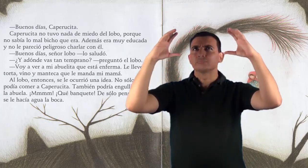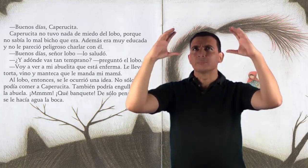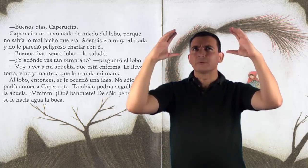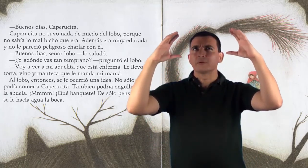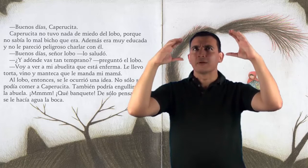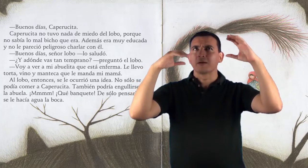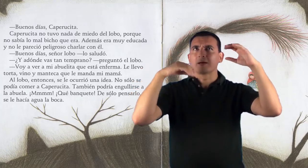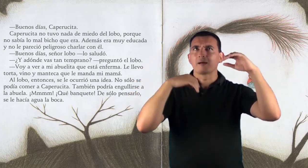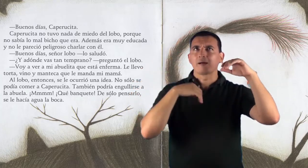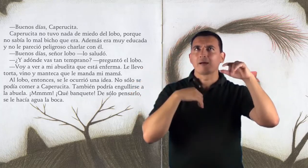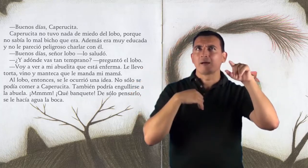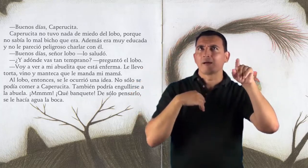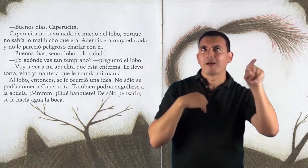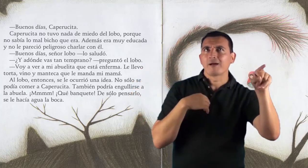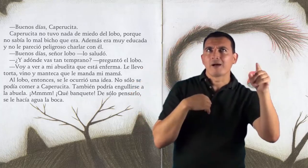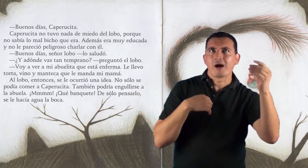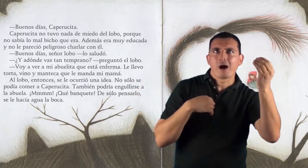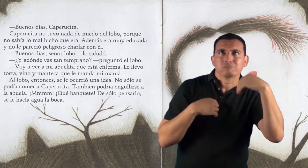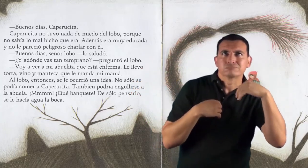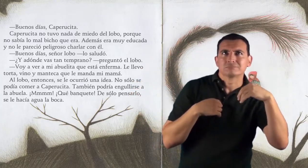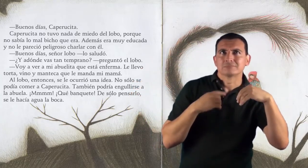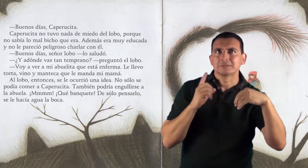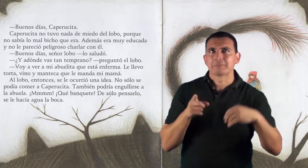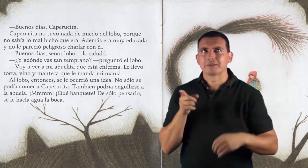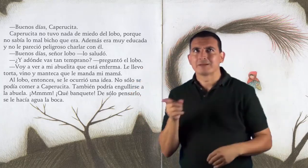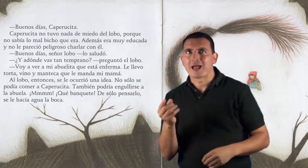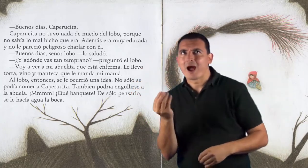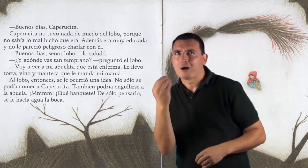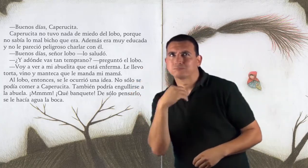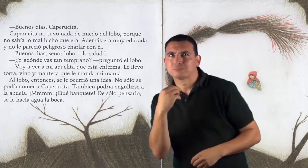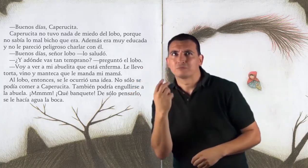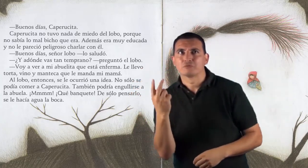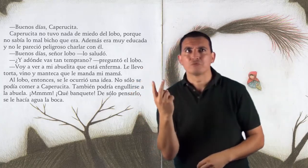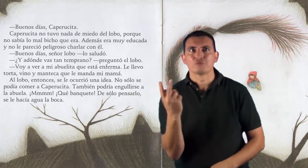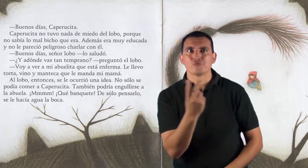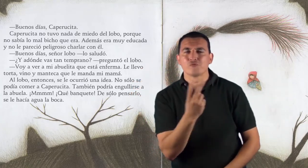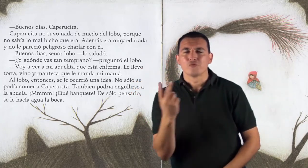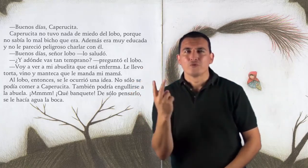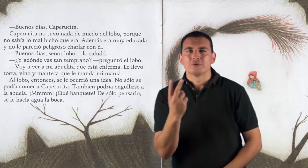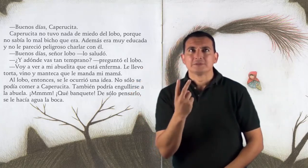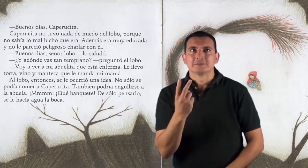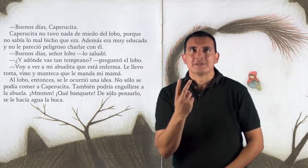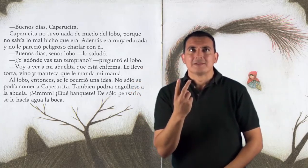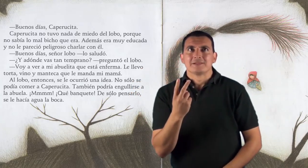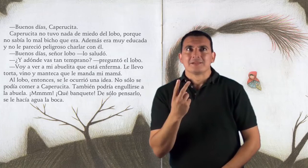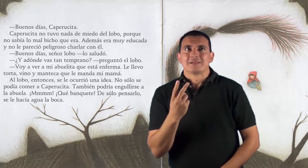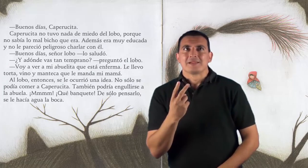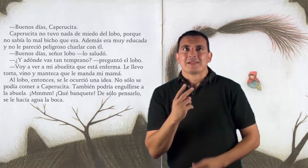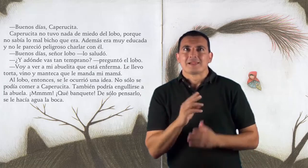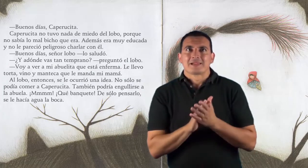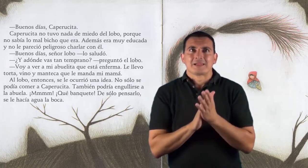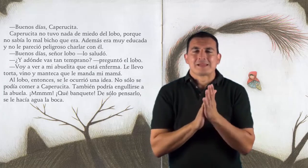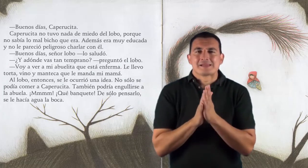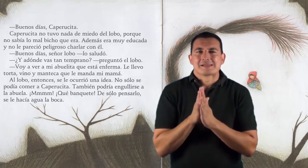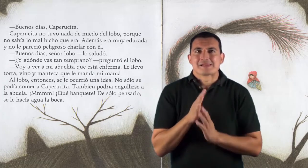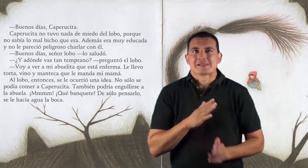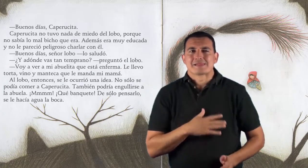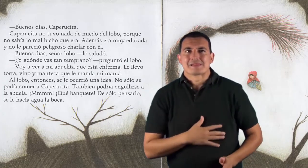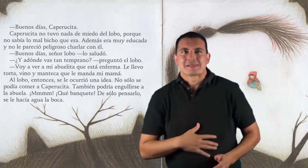también podría engullirse a la abuela. ¡Mmm! ¡Qué banquete! De solo pensarlo,